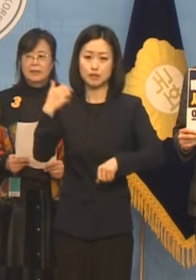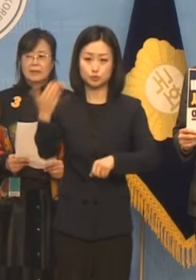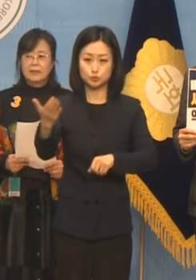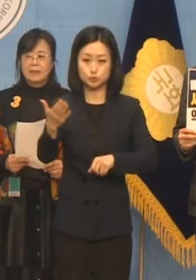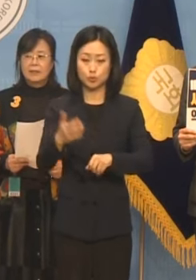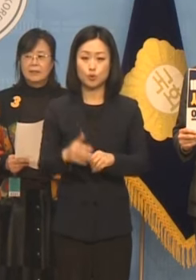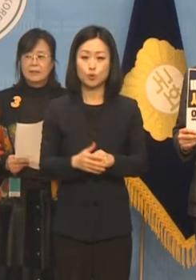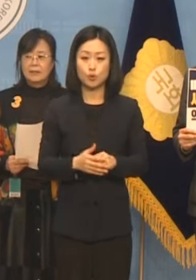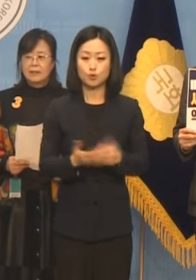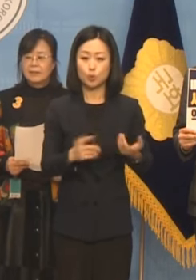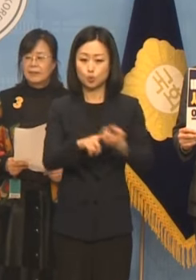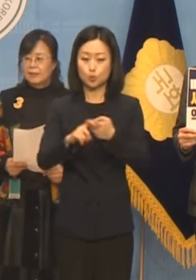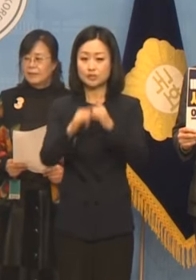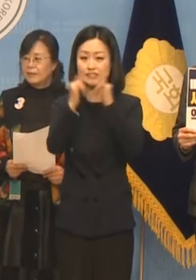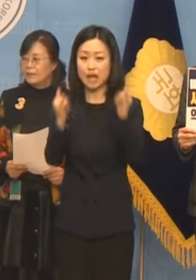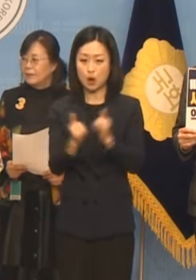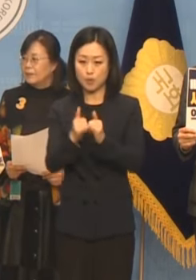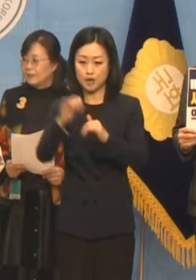앞장서겠습니다. 감사합니다.